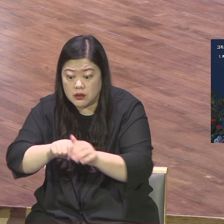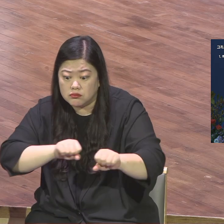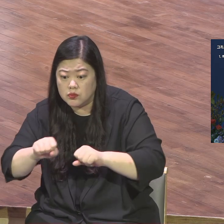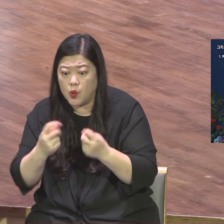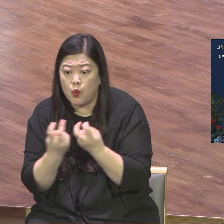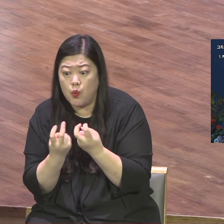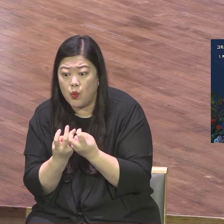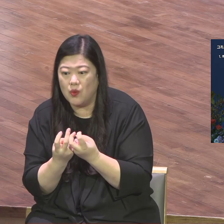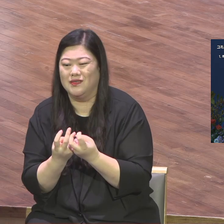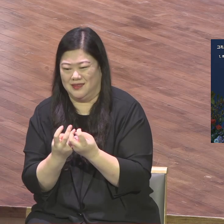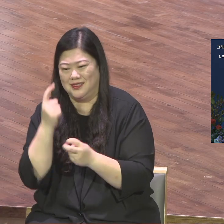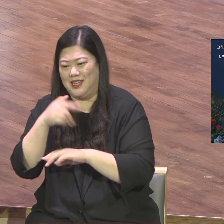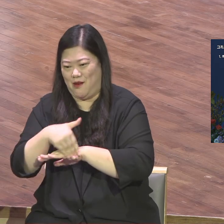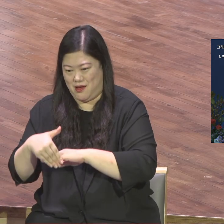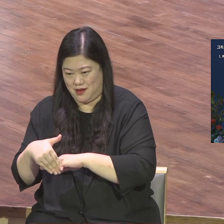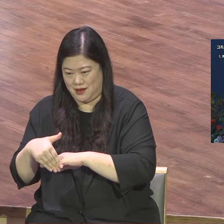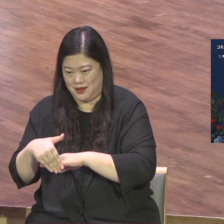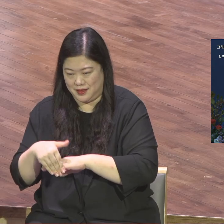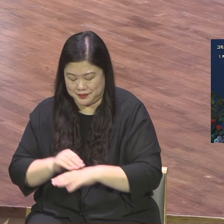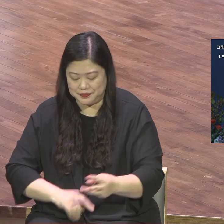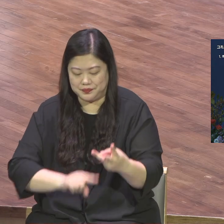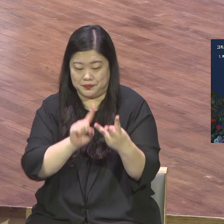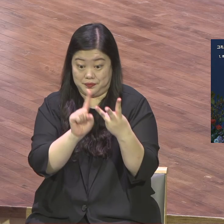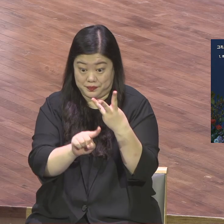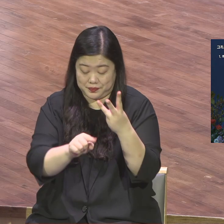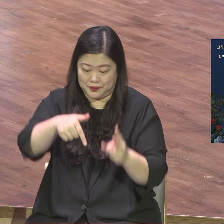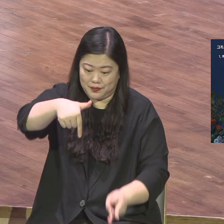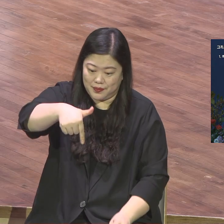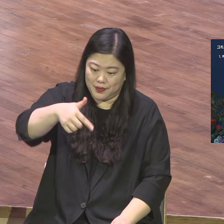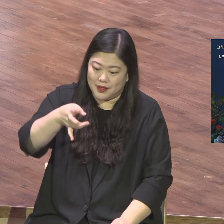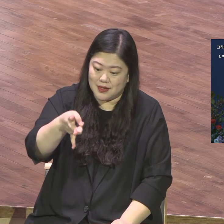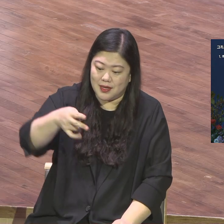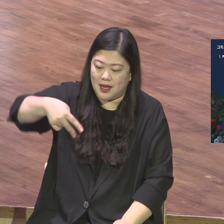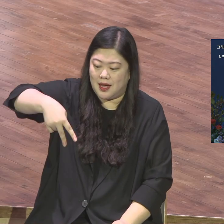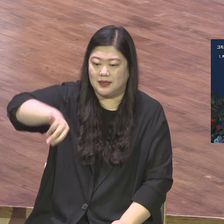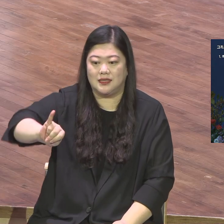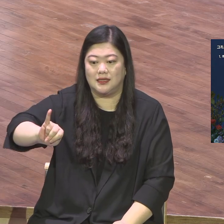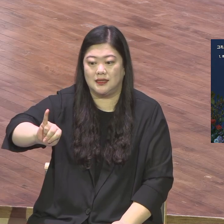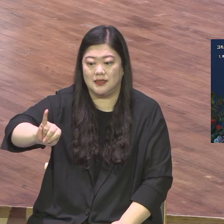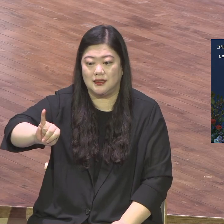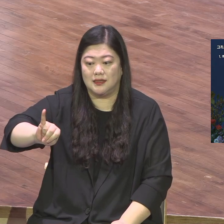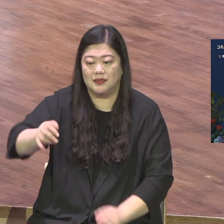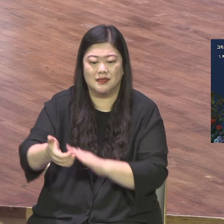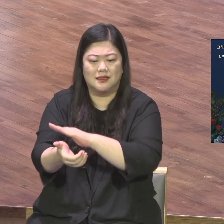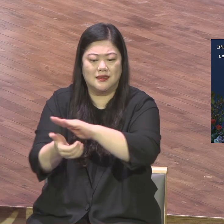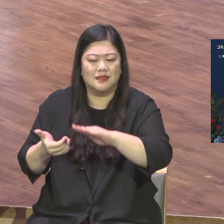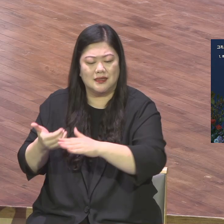표현했습니다. 계시로 하나님께서 그 비밀을 자신에게 알려주었다, 그렇게 표현했어요.